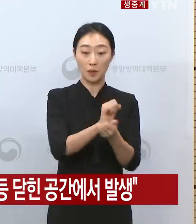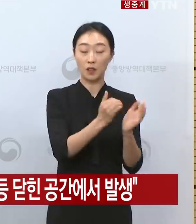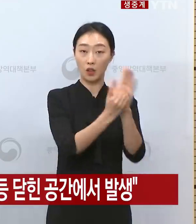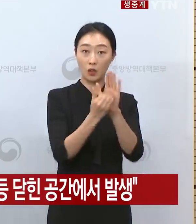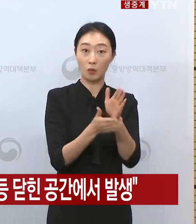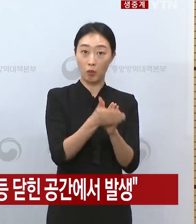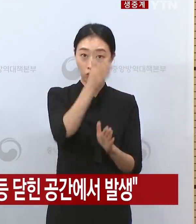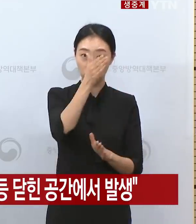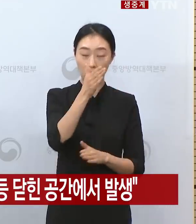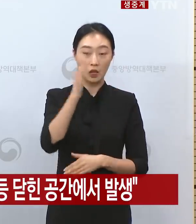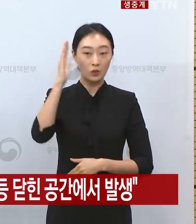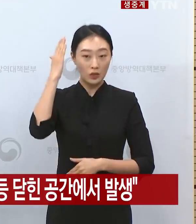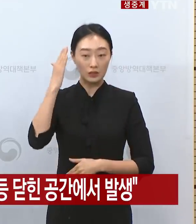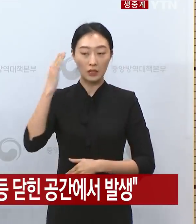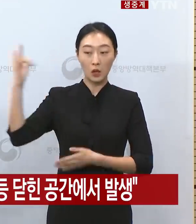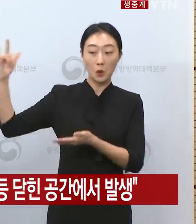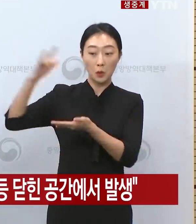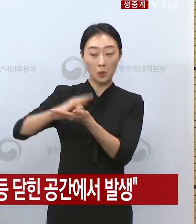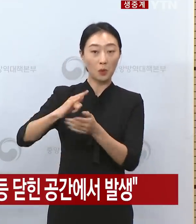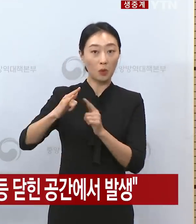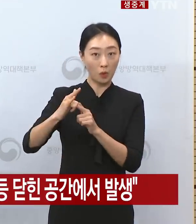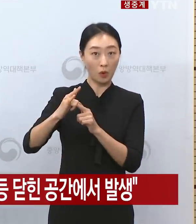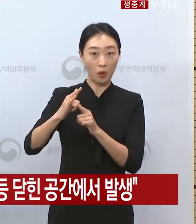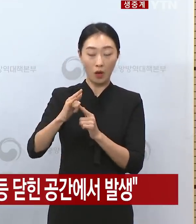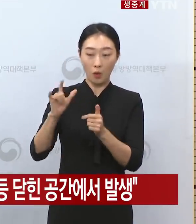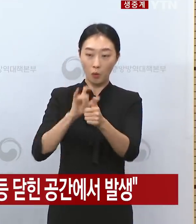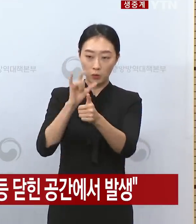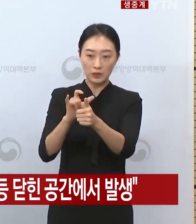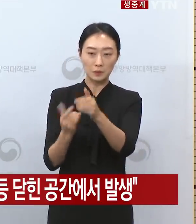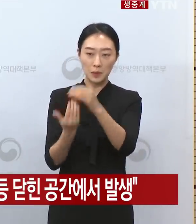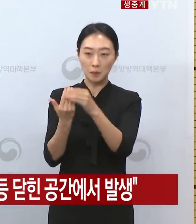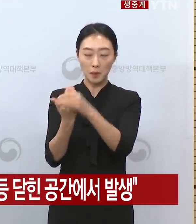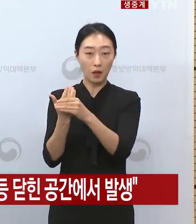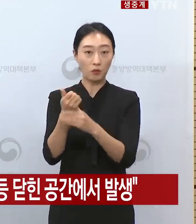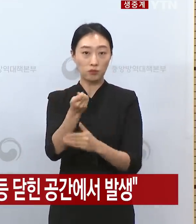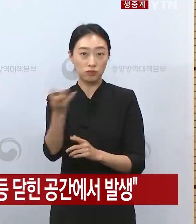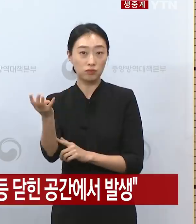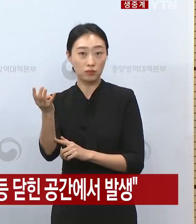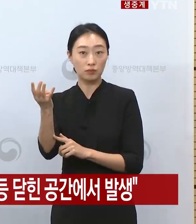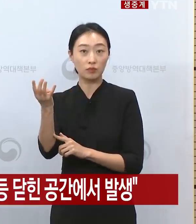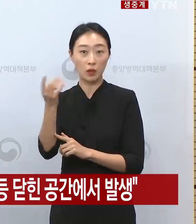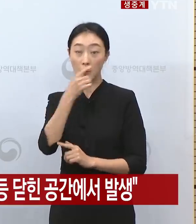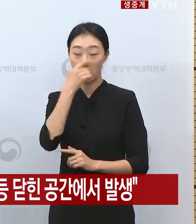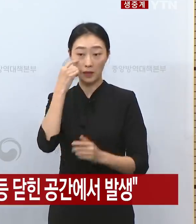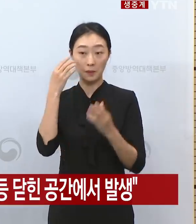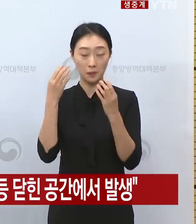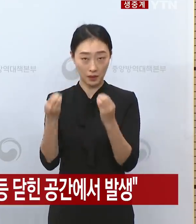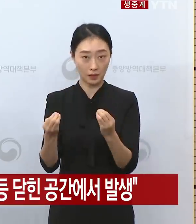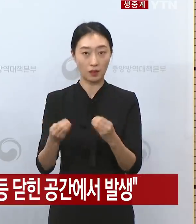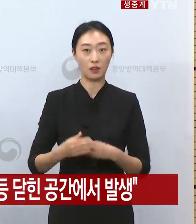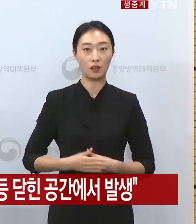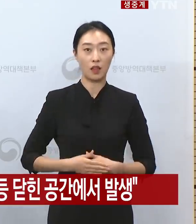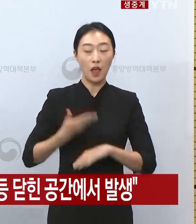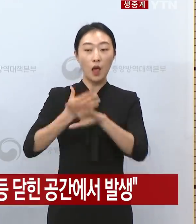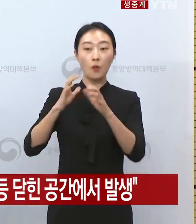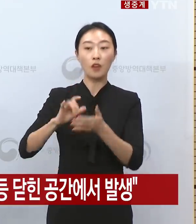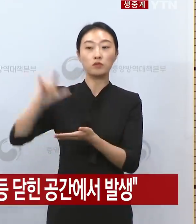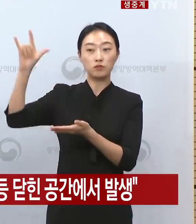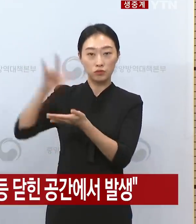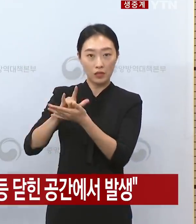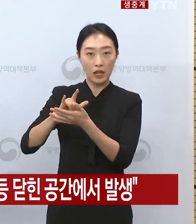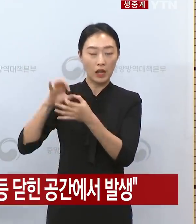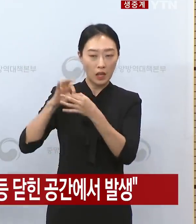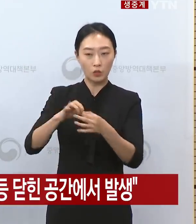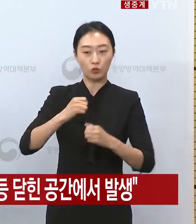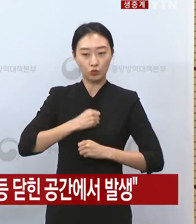중앙방역대책본부는 최근 입국 검역 과정에서 확인되는 확진 환자가 잇따라 발생하고 있는 것을 확인하고 있고 해외 여행객들에게